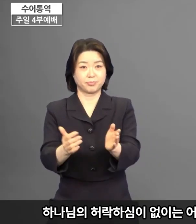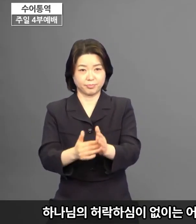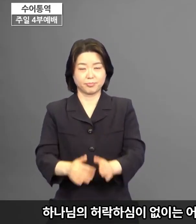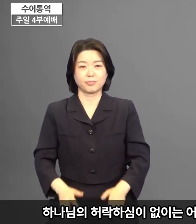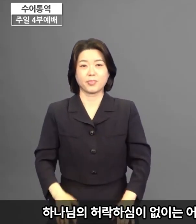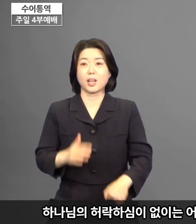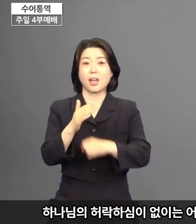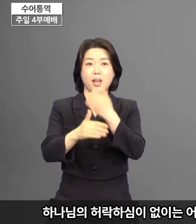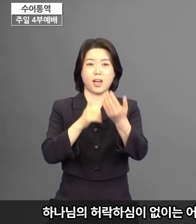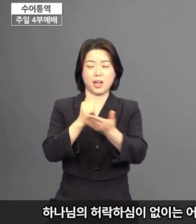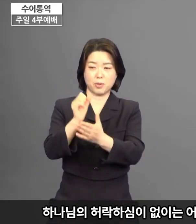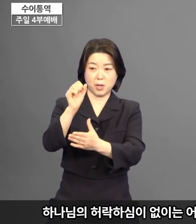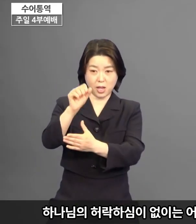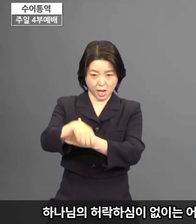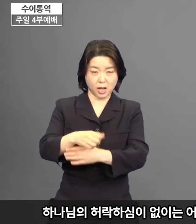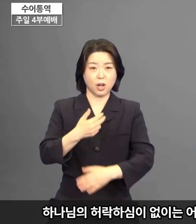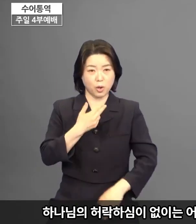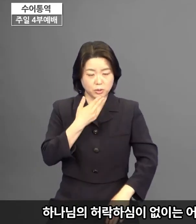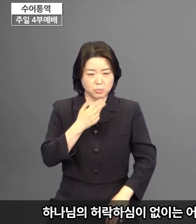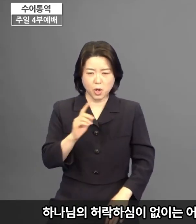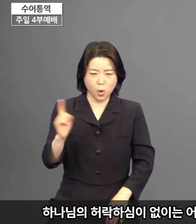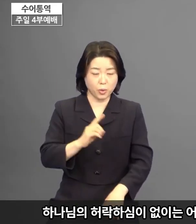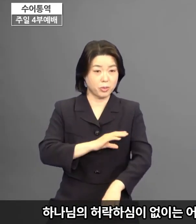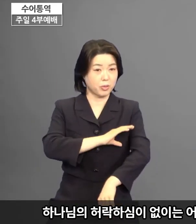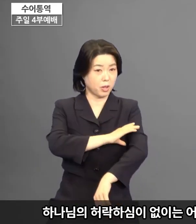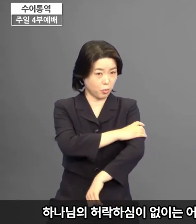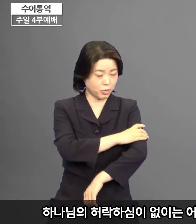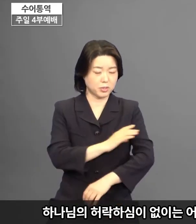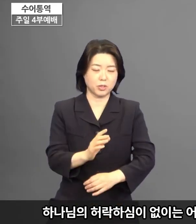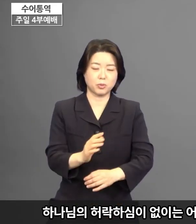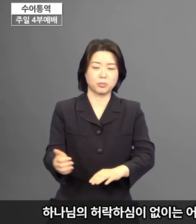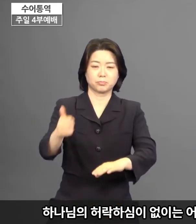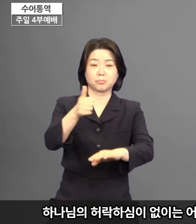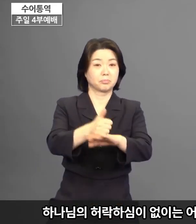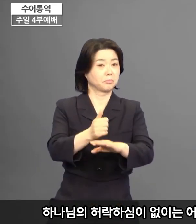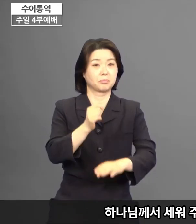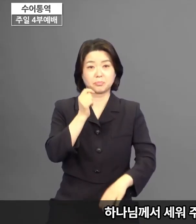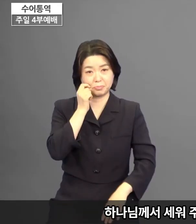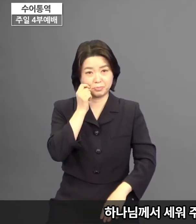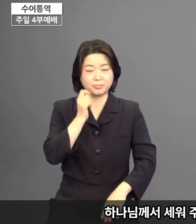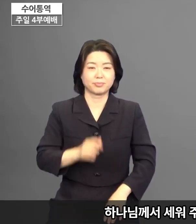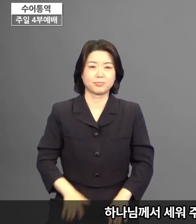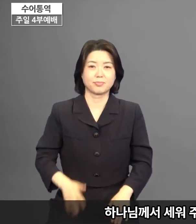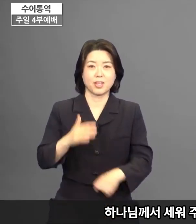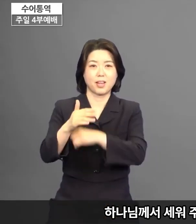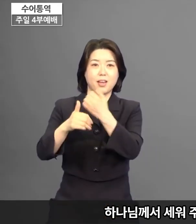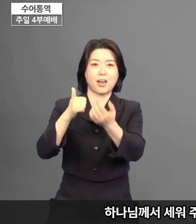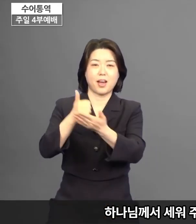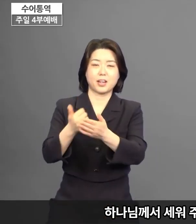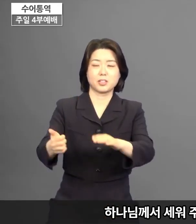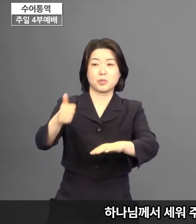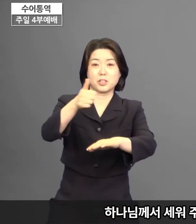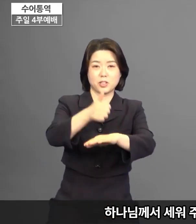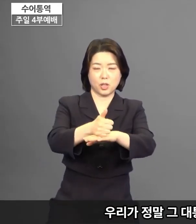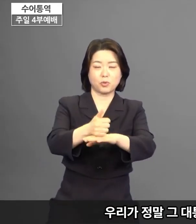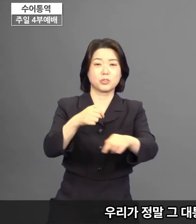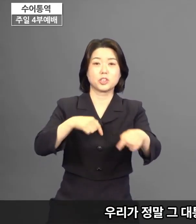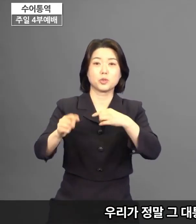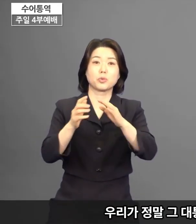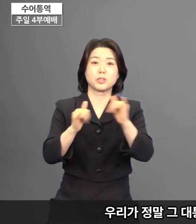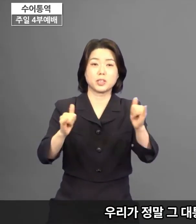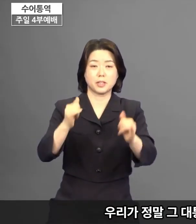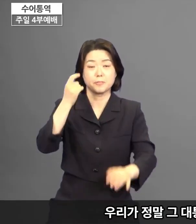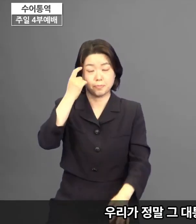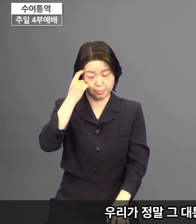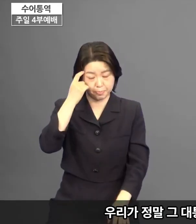하나님의 허락하심이 없이는 어떠한 권세도 세워질 수 없기 때문에 하나님께서 세워주신 지도자인 줄로 믿고